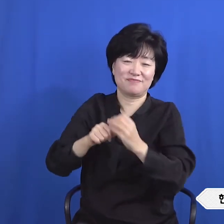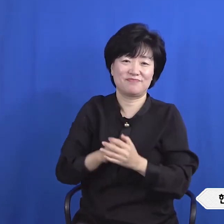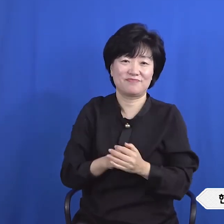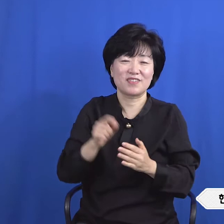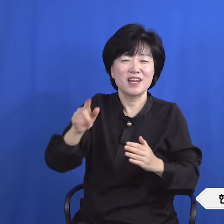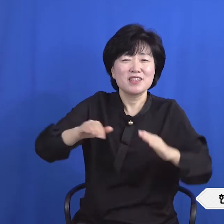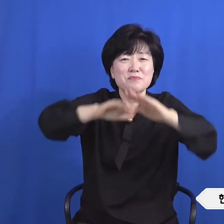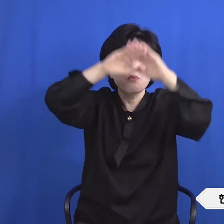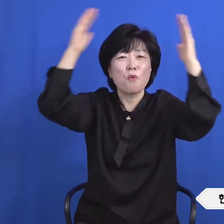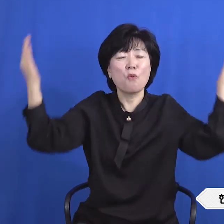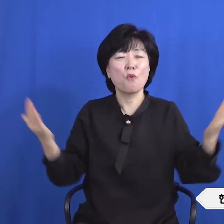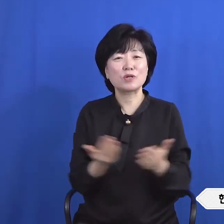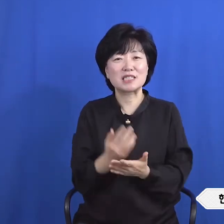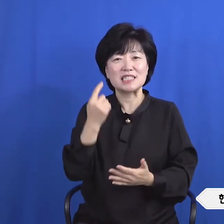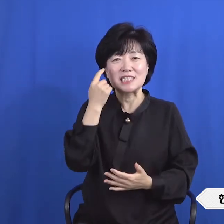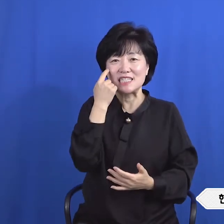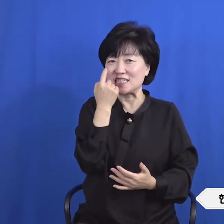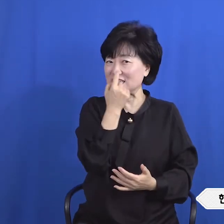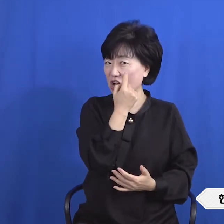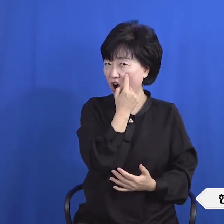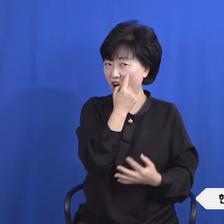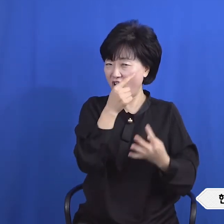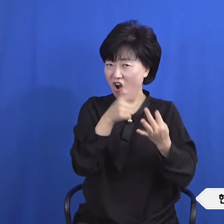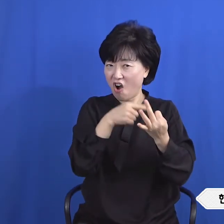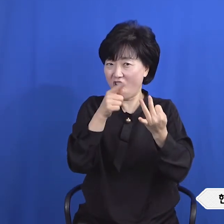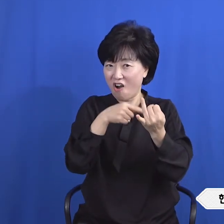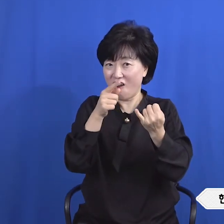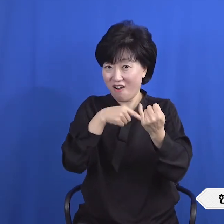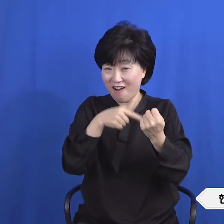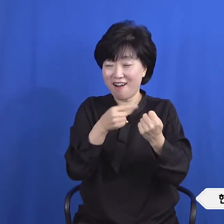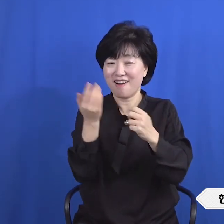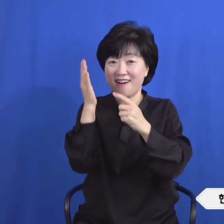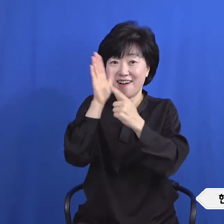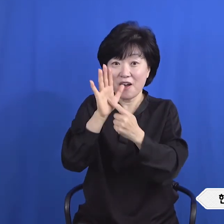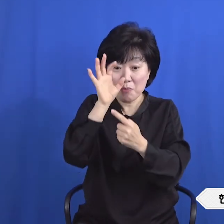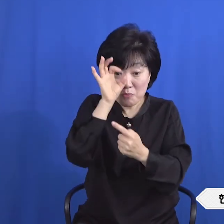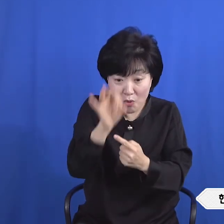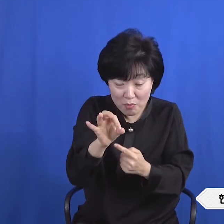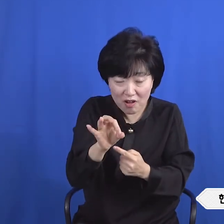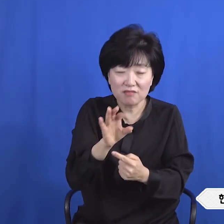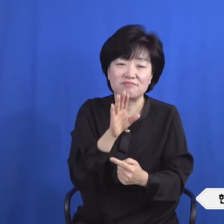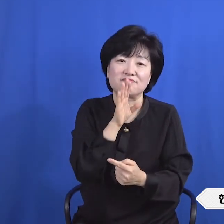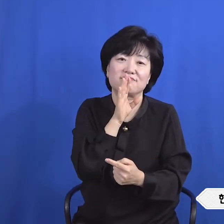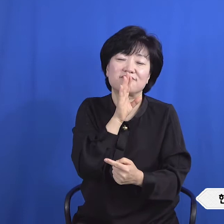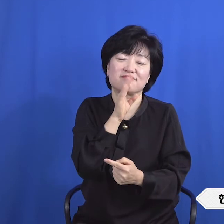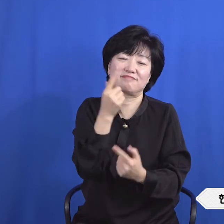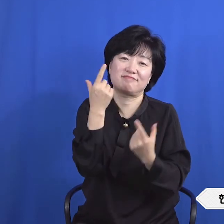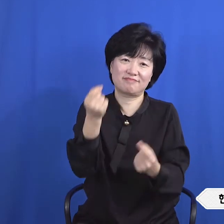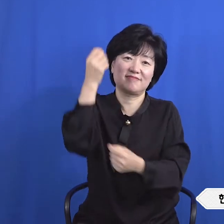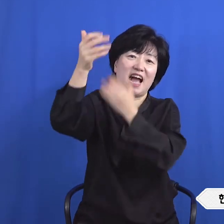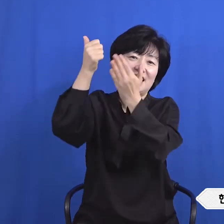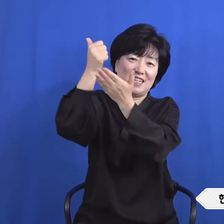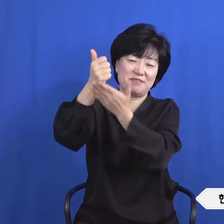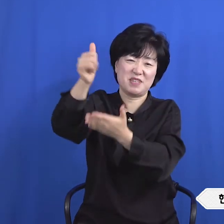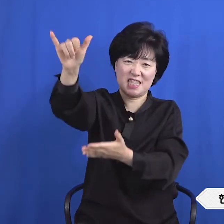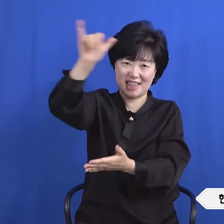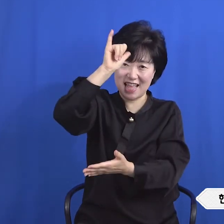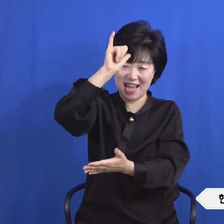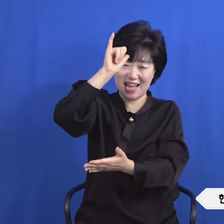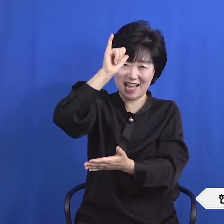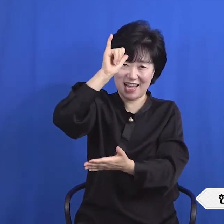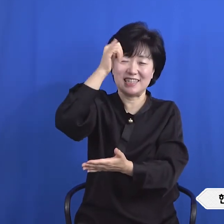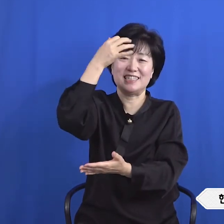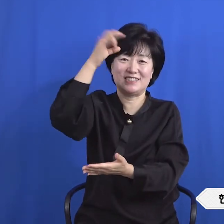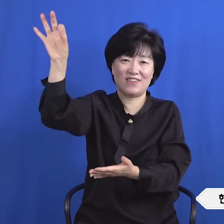자, 그 모든 증거들을 종합을 할 때에 우리는 하나님이 계신다는 것을 인정하지 않을 수가 없습니다.